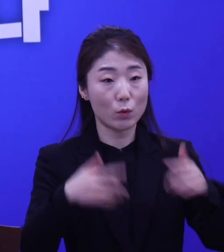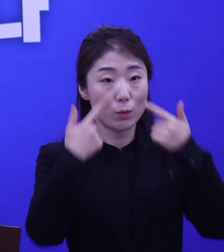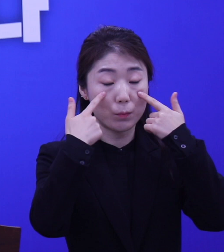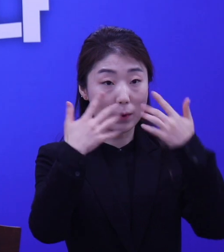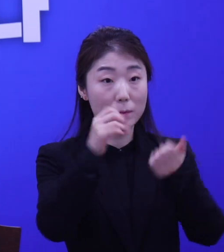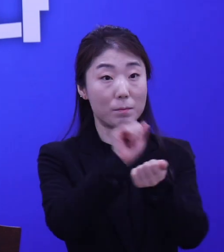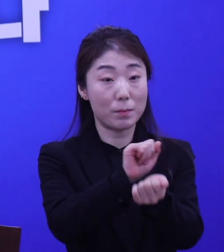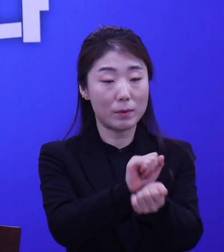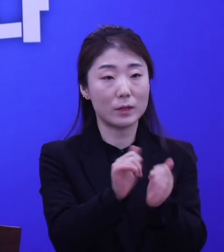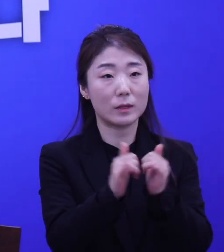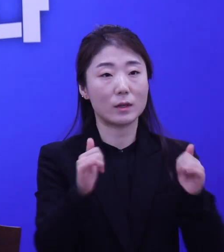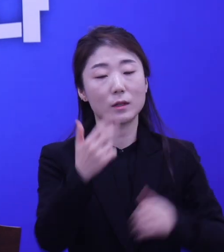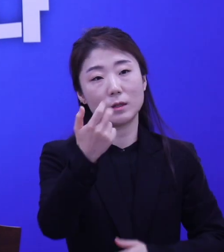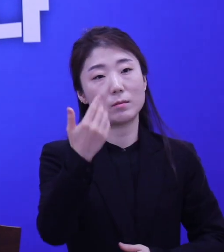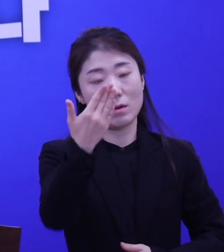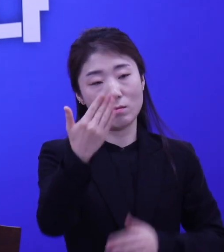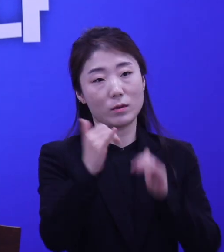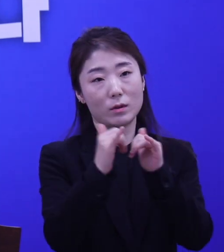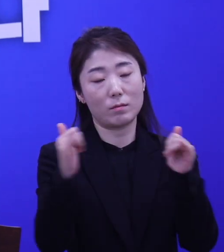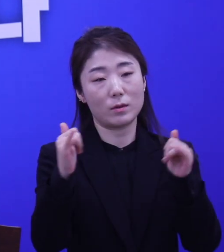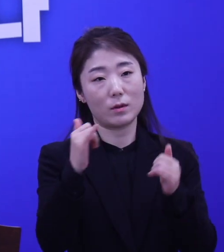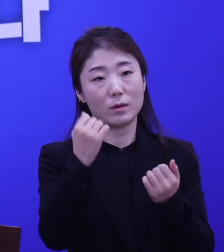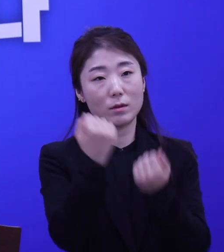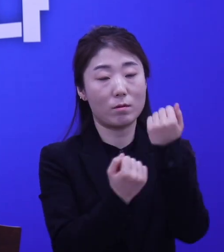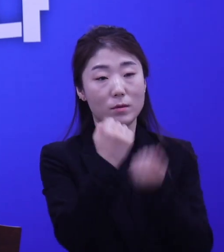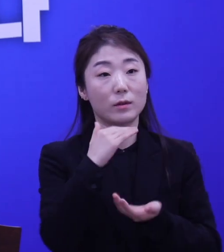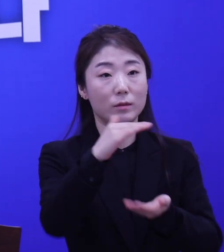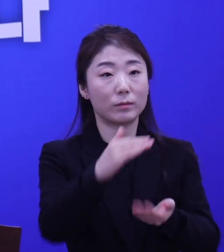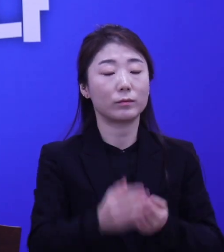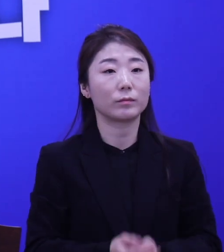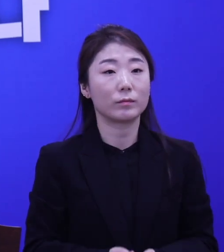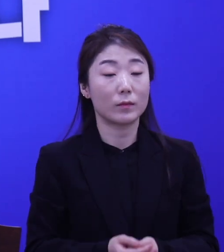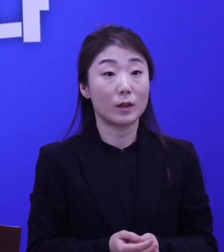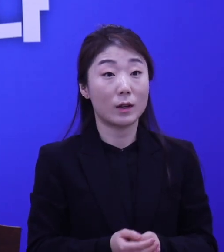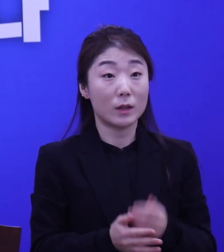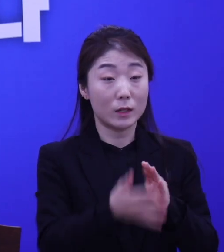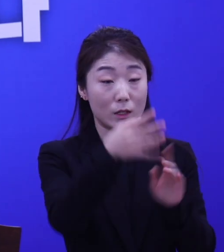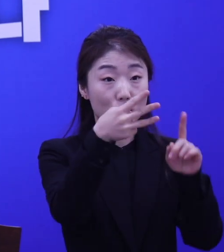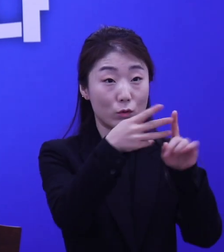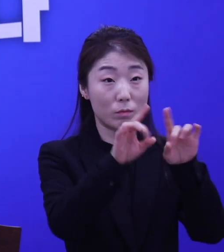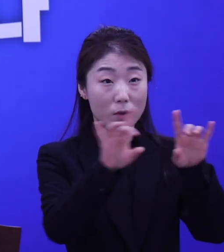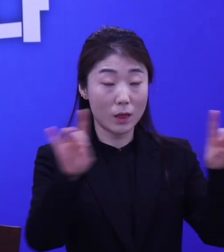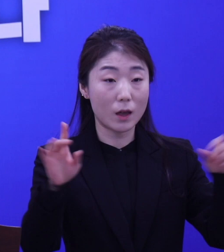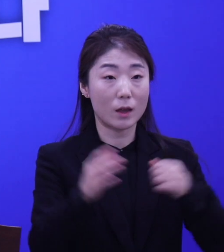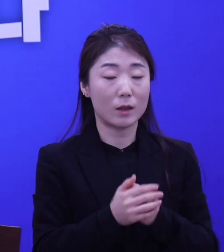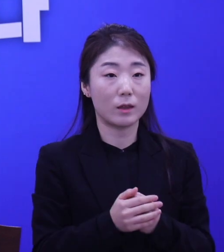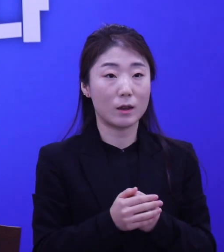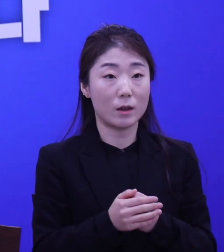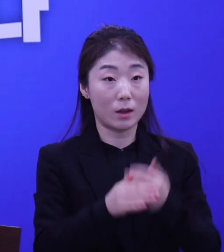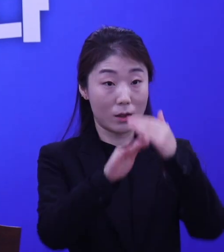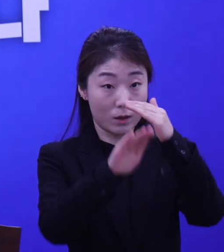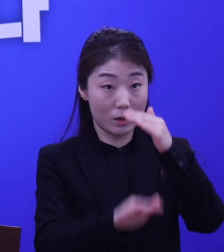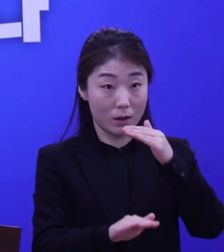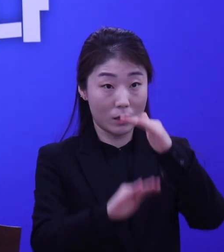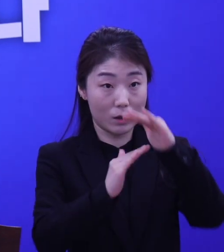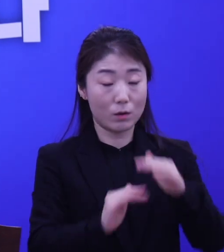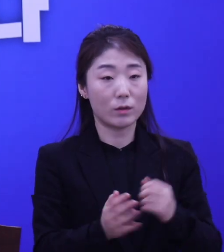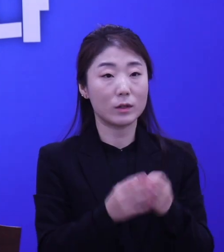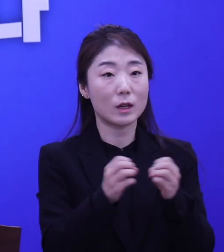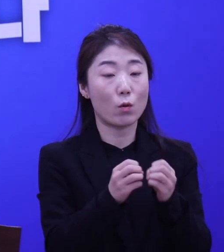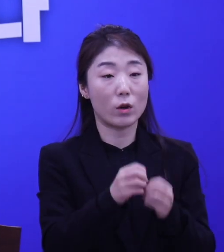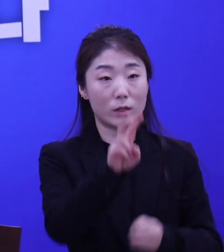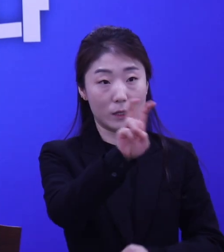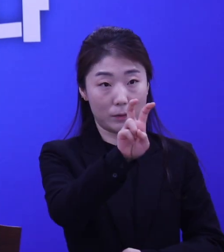확진자 79명에 대해 말씀드리도록 하겠습니다. 시군별 확진자 현황은 아래와 같습니다.